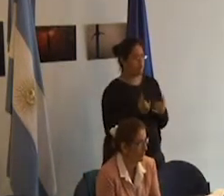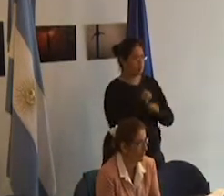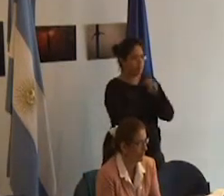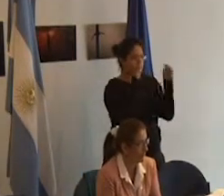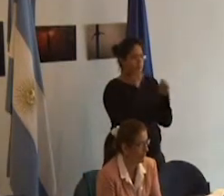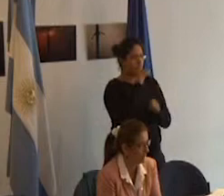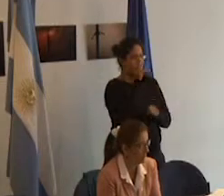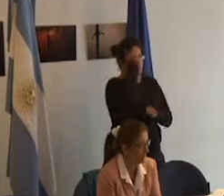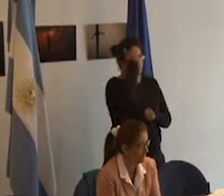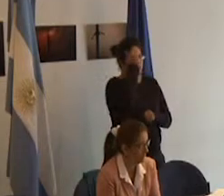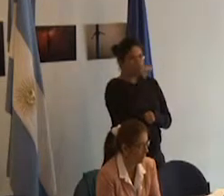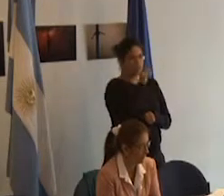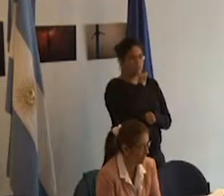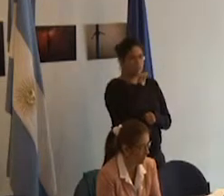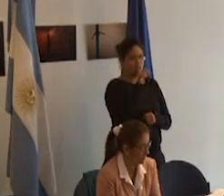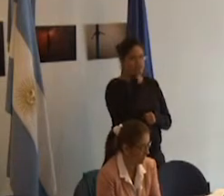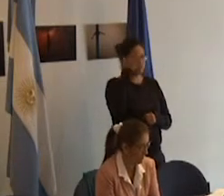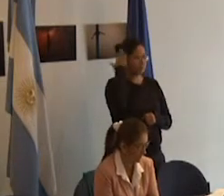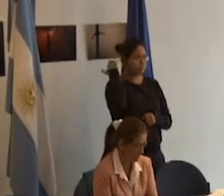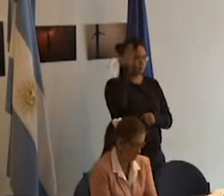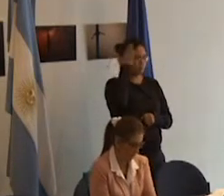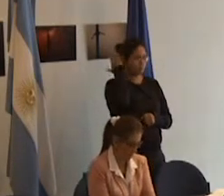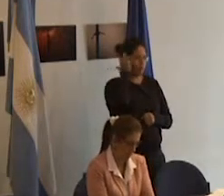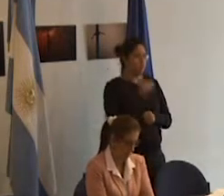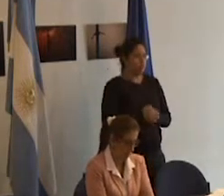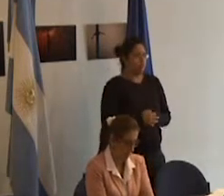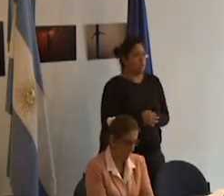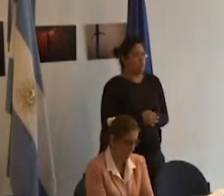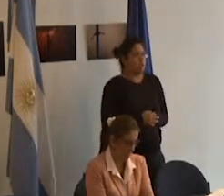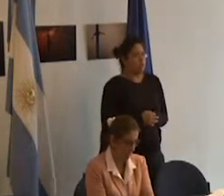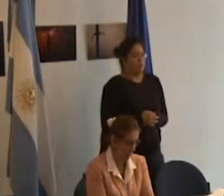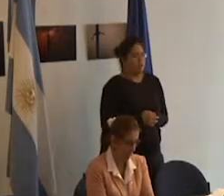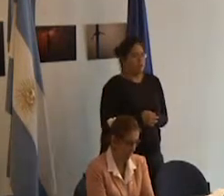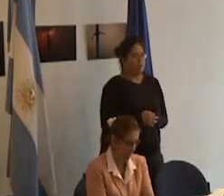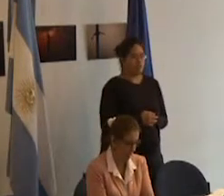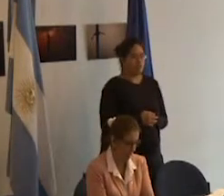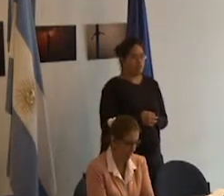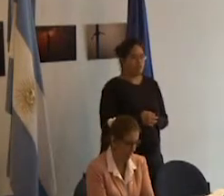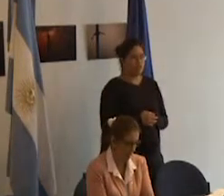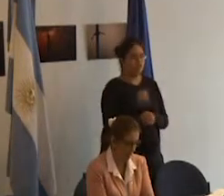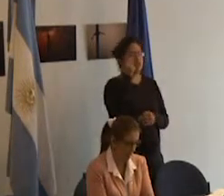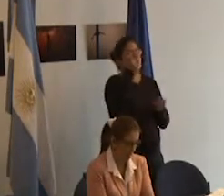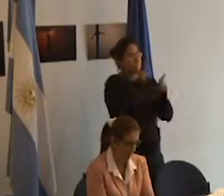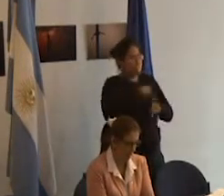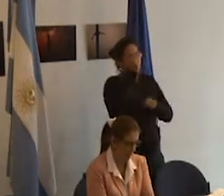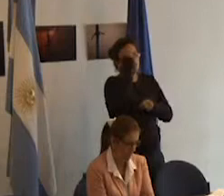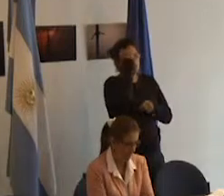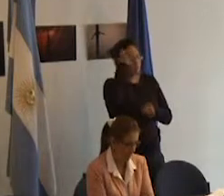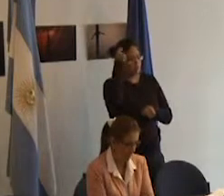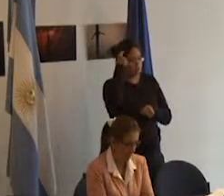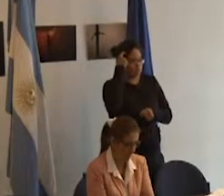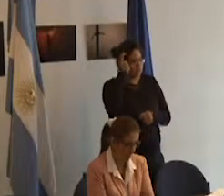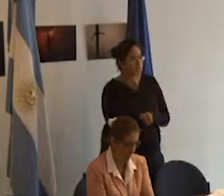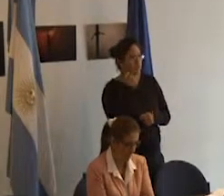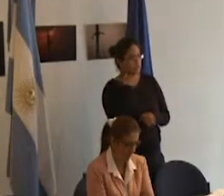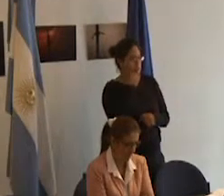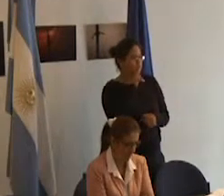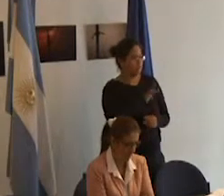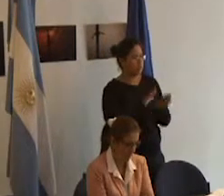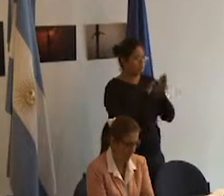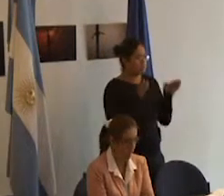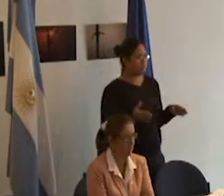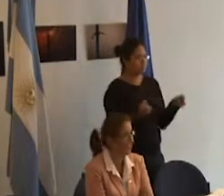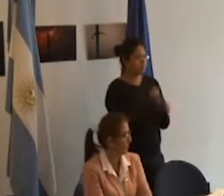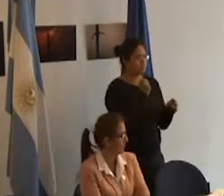y en lo que presentó el profesor Tomaset también, y lo que yo veía ayer en las mesas de trabajo es